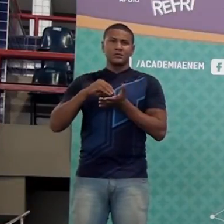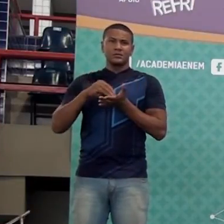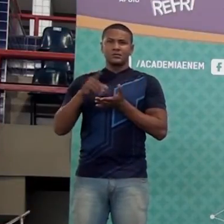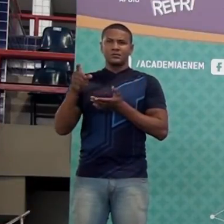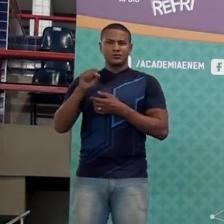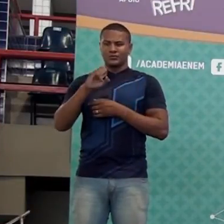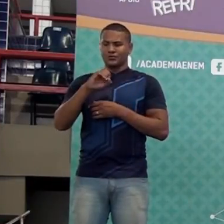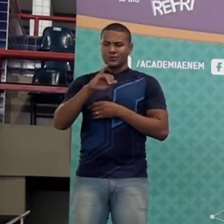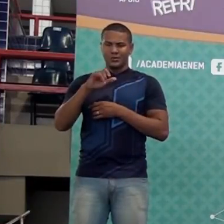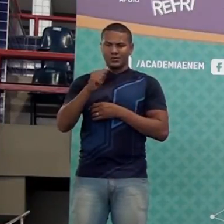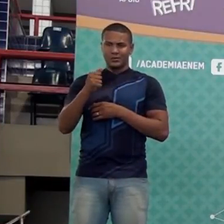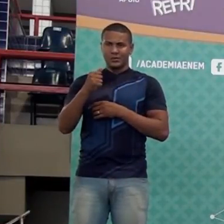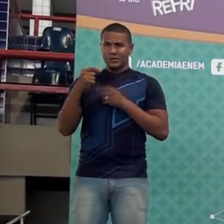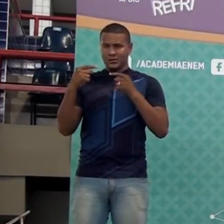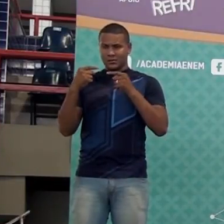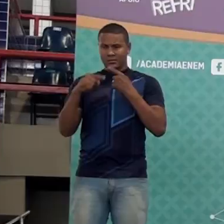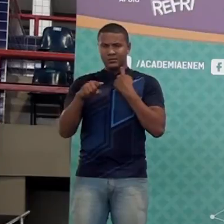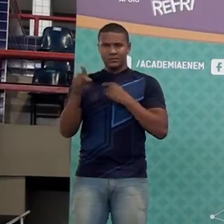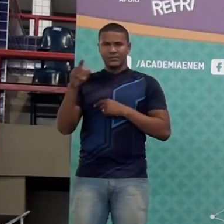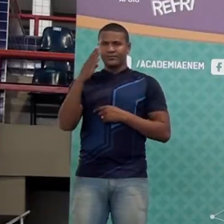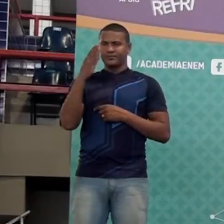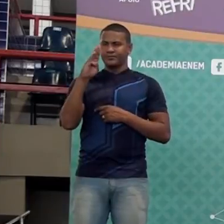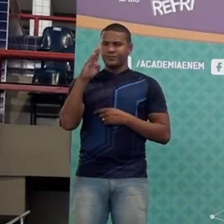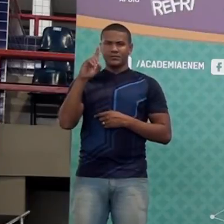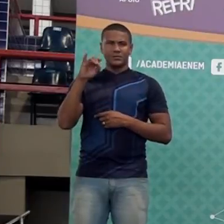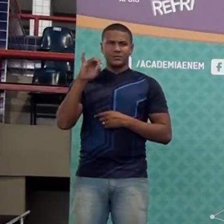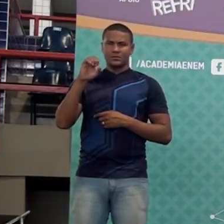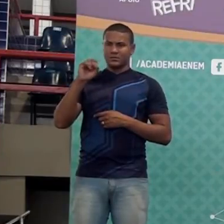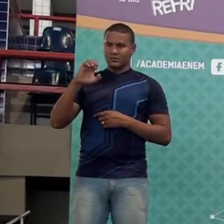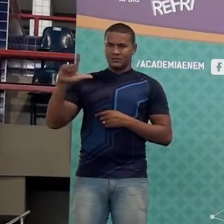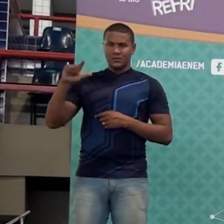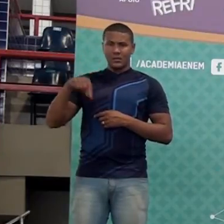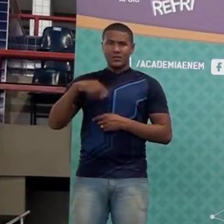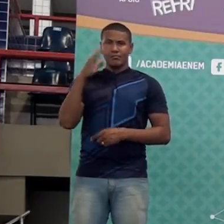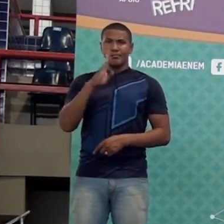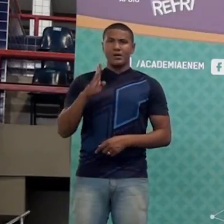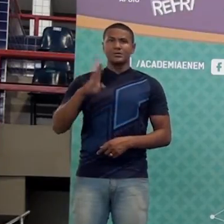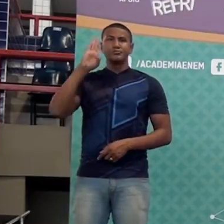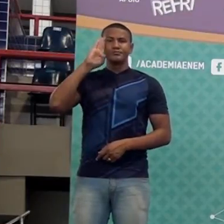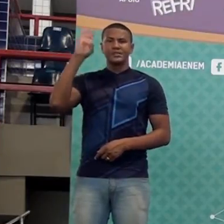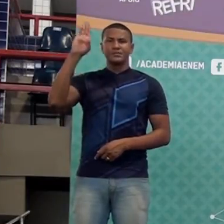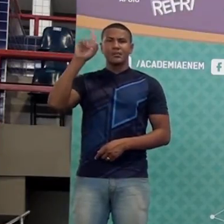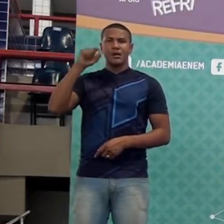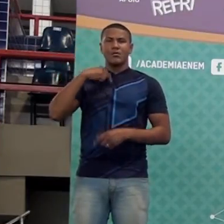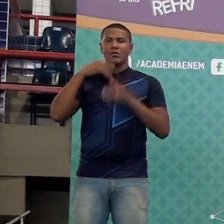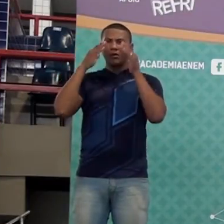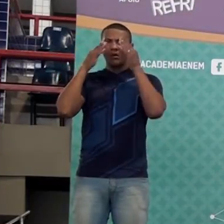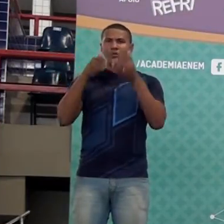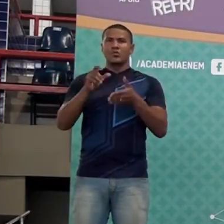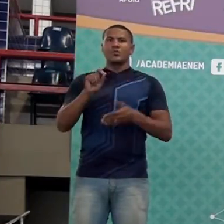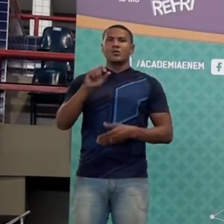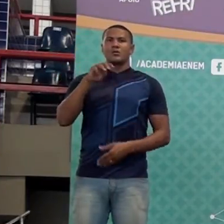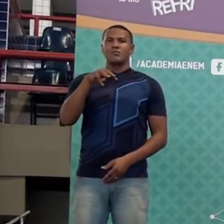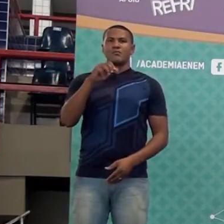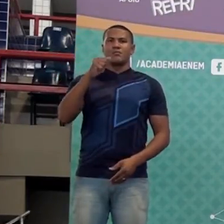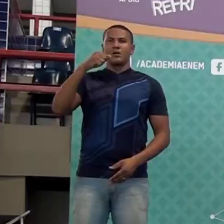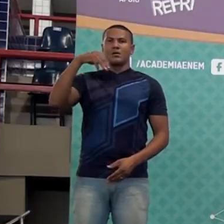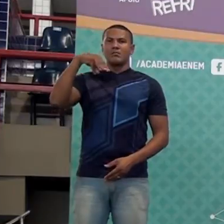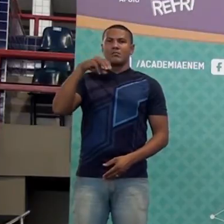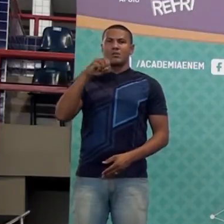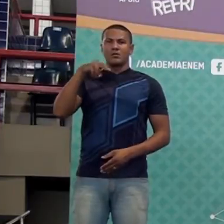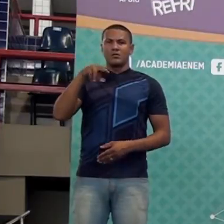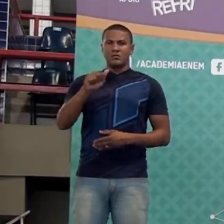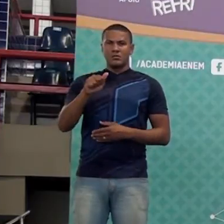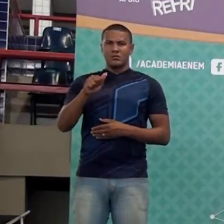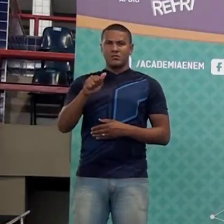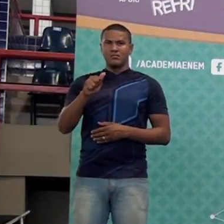biodiesel. No Brasil, a principal cultura vegetal que é utilizada para produzir biodiesel é a mamona, tá? Como é que